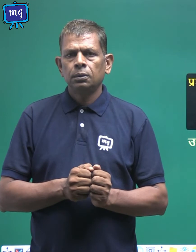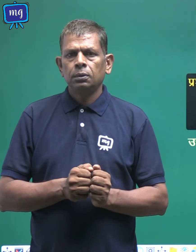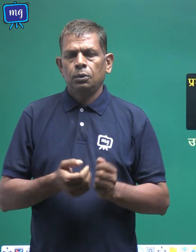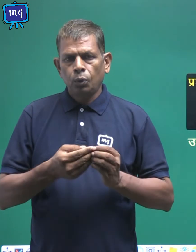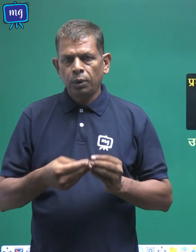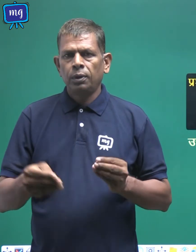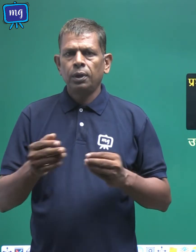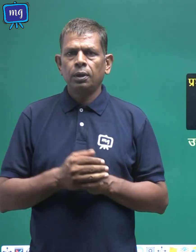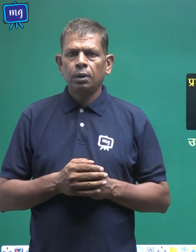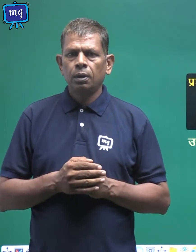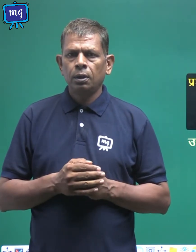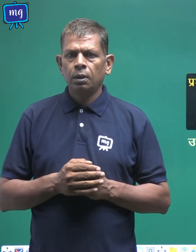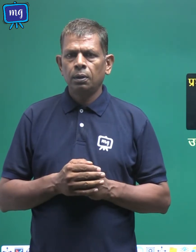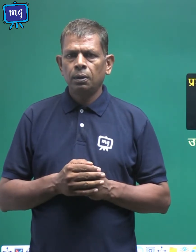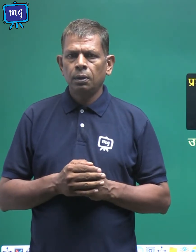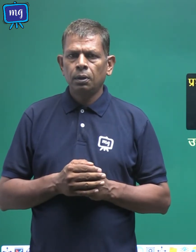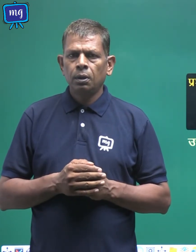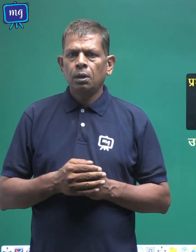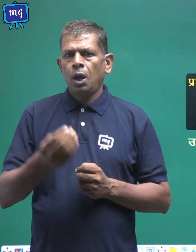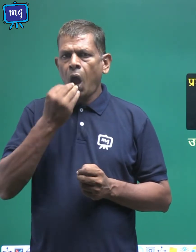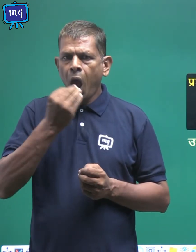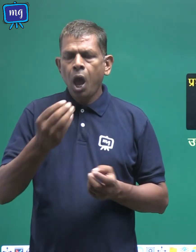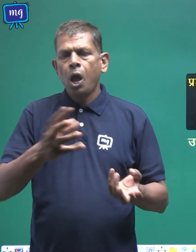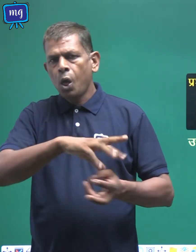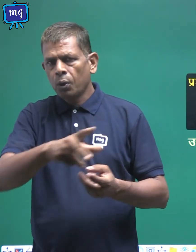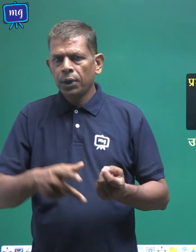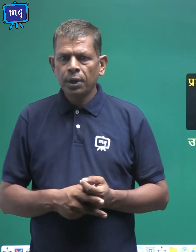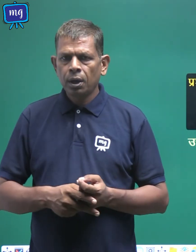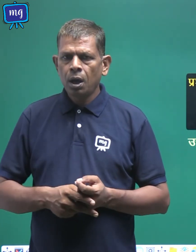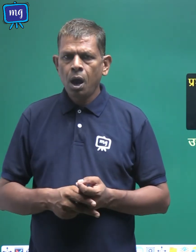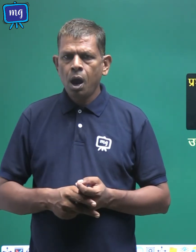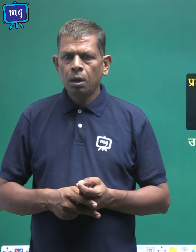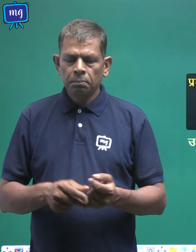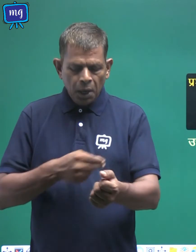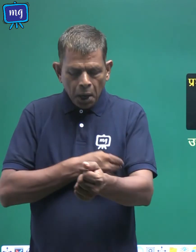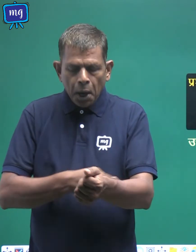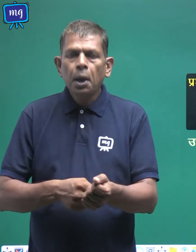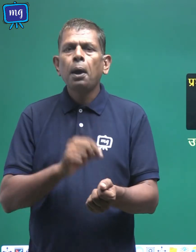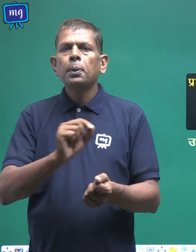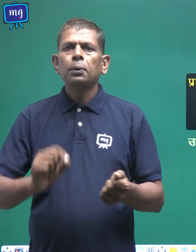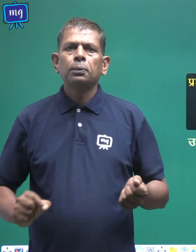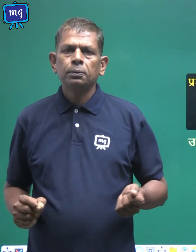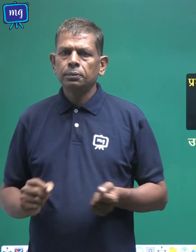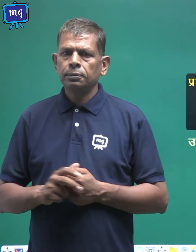होने वाले खाद्य पदार्थों के नाम लिखो।